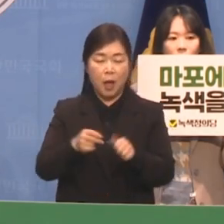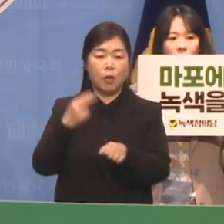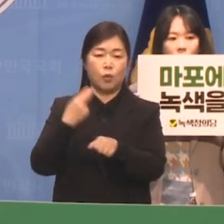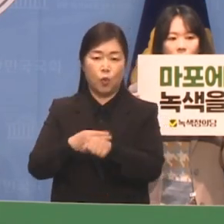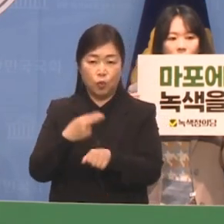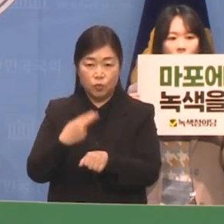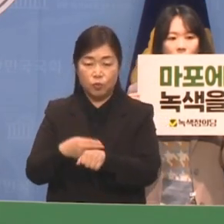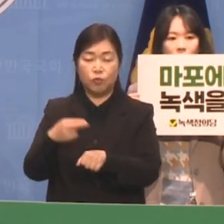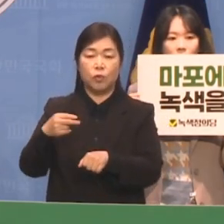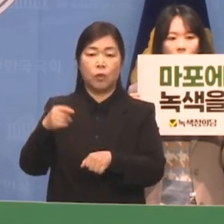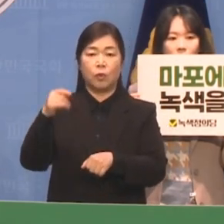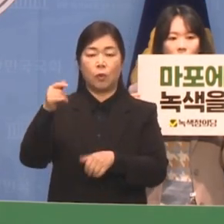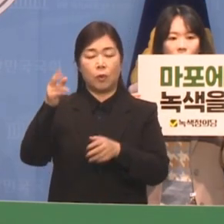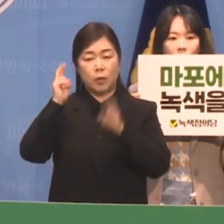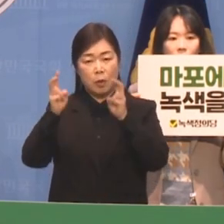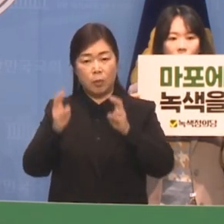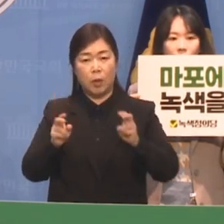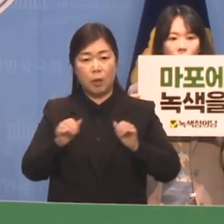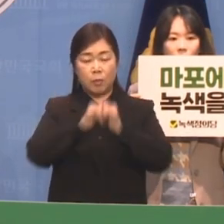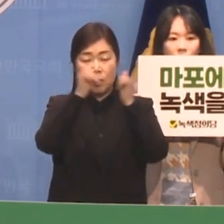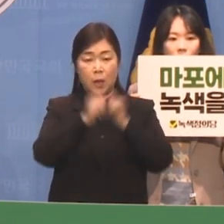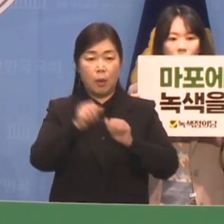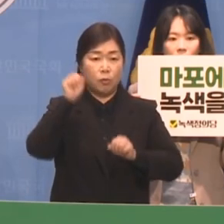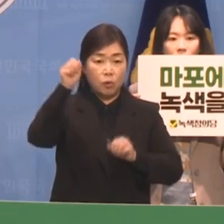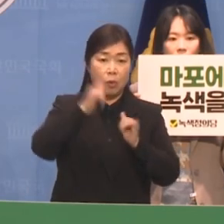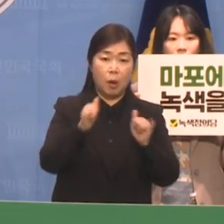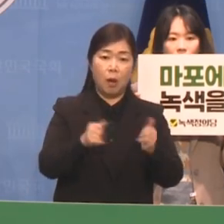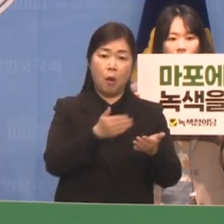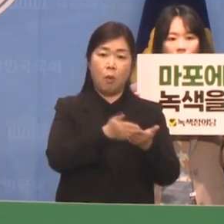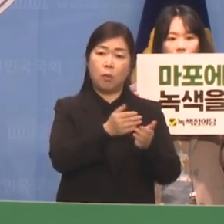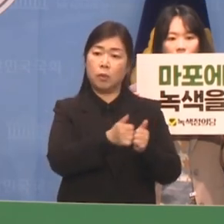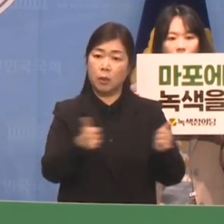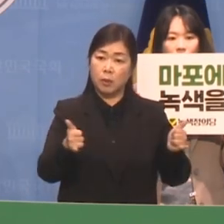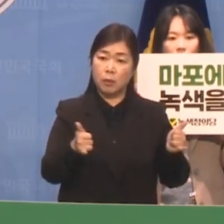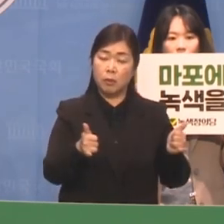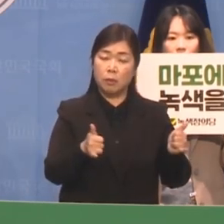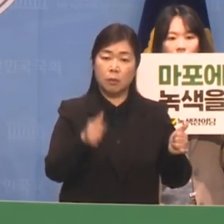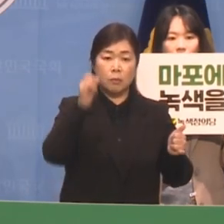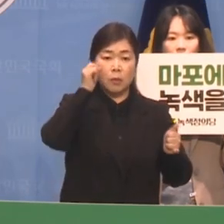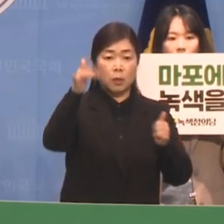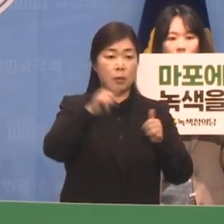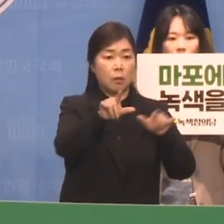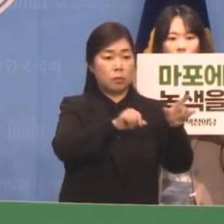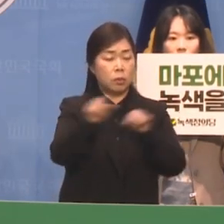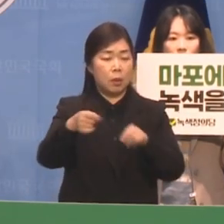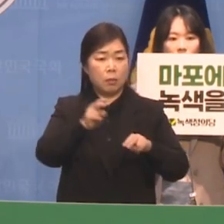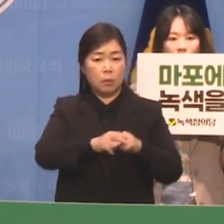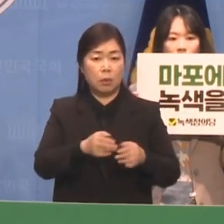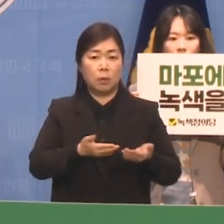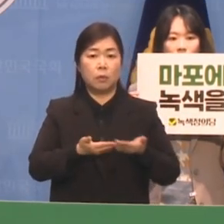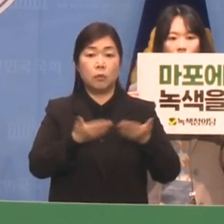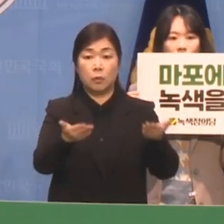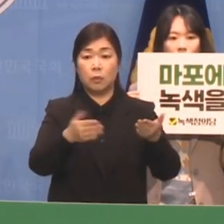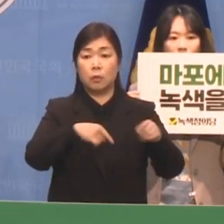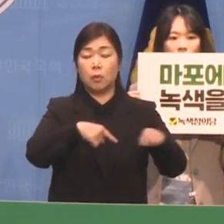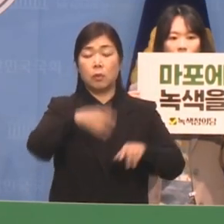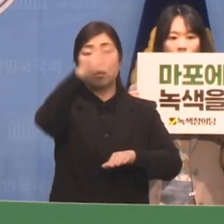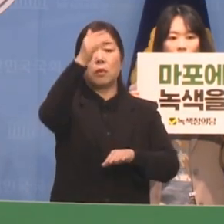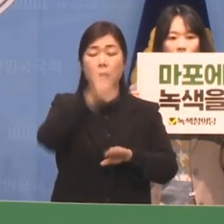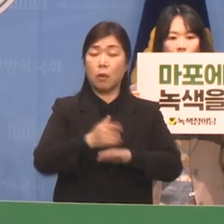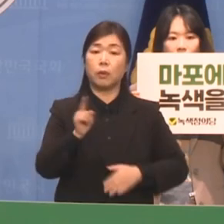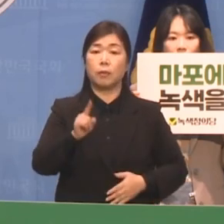교수, 기업가, 사회운동가, 언론인. 그러나 이들이 주도해온 정치의 결과는